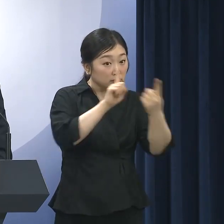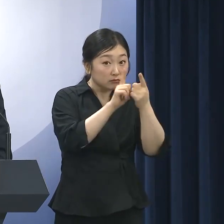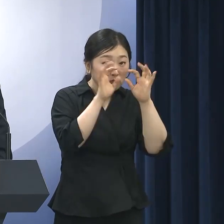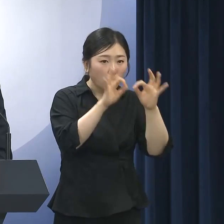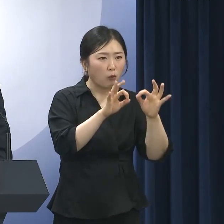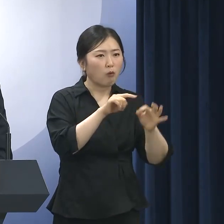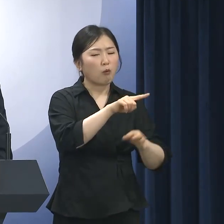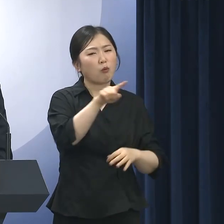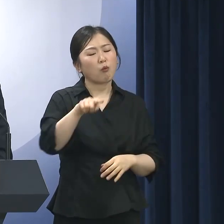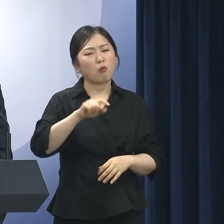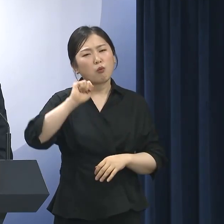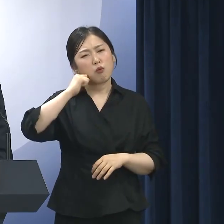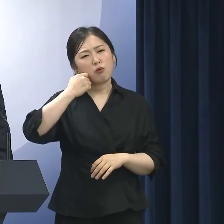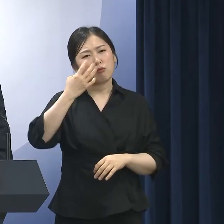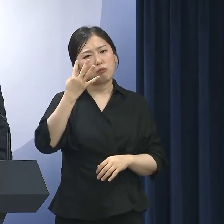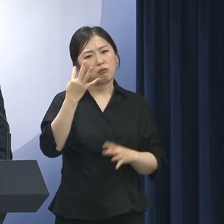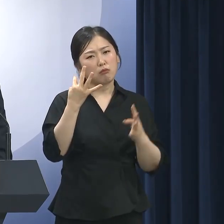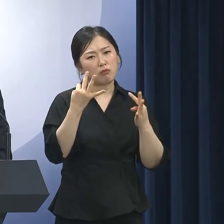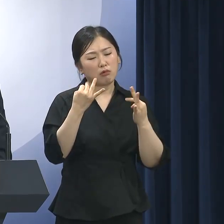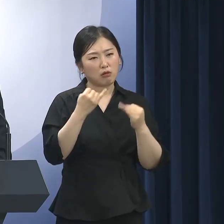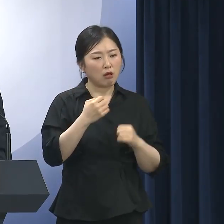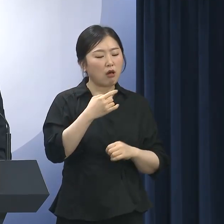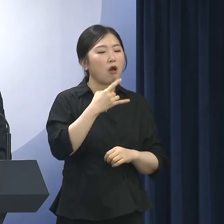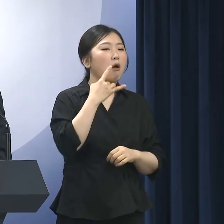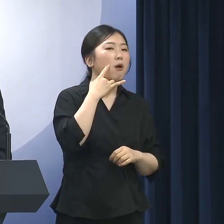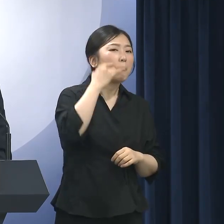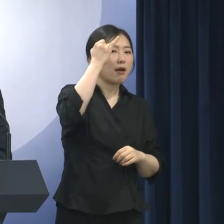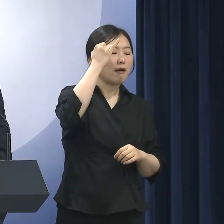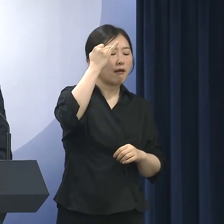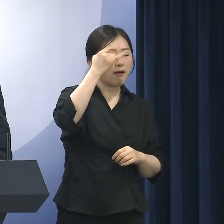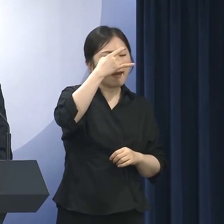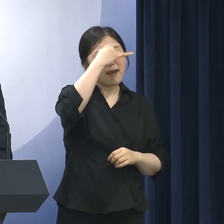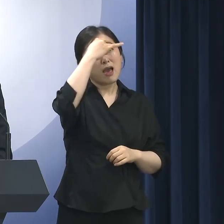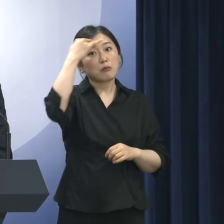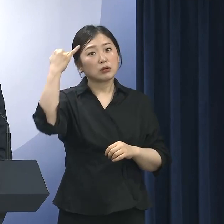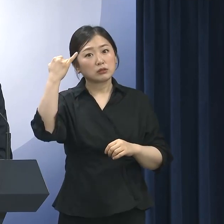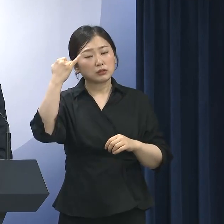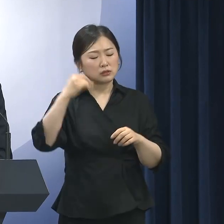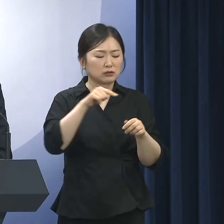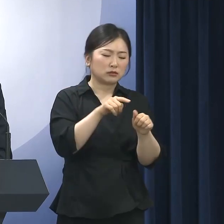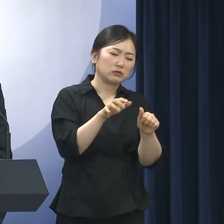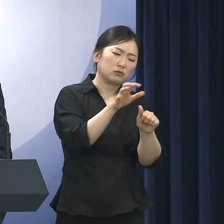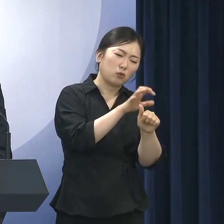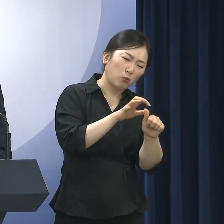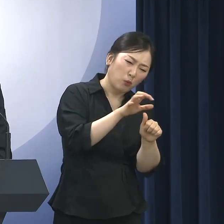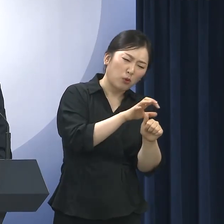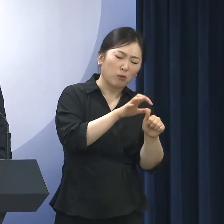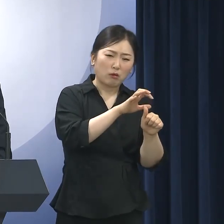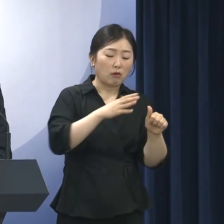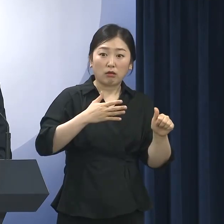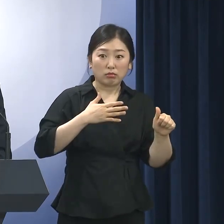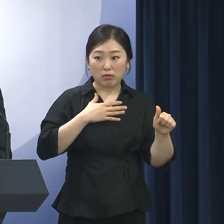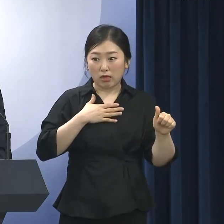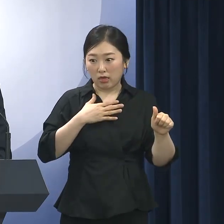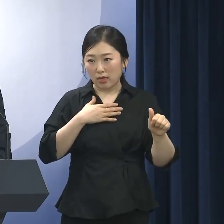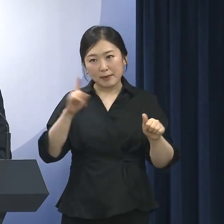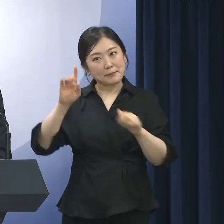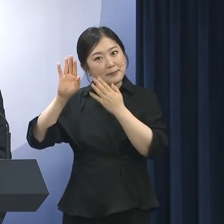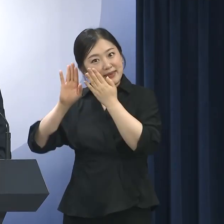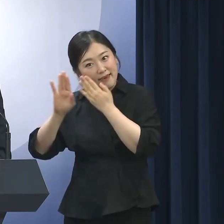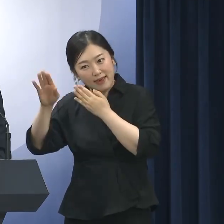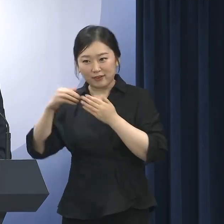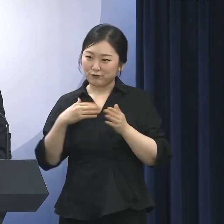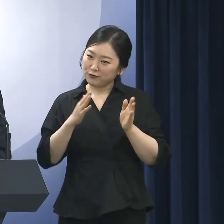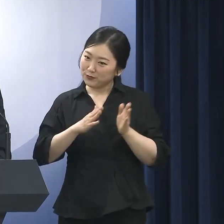들면 어머니라든지 또 할머니를 보살피면서 있어가지고 본인의 미래를 계획하지 못하는 할 수 없는